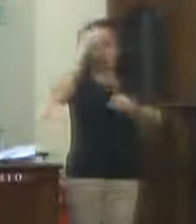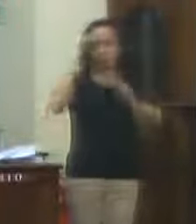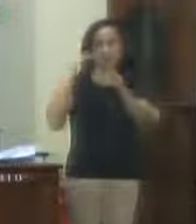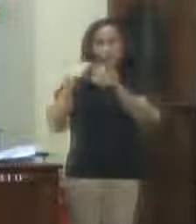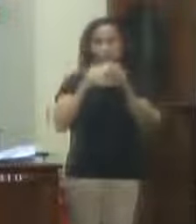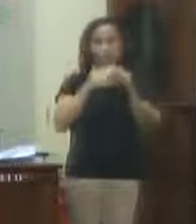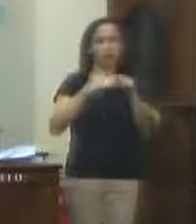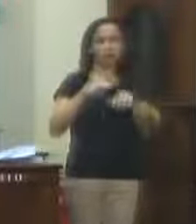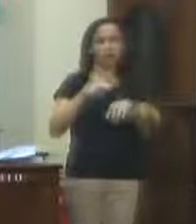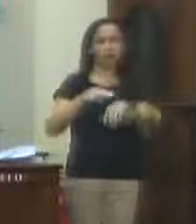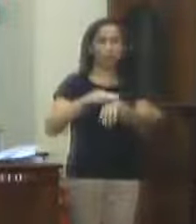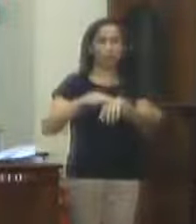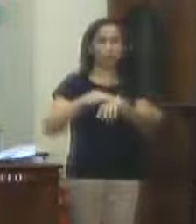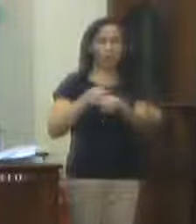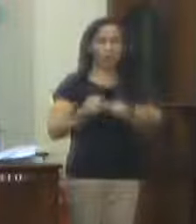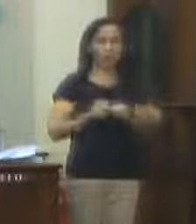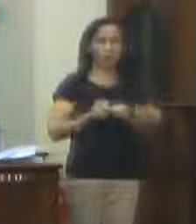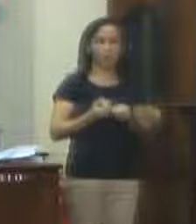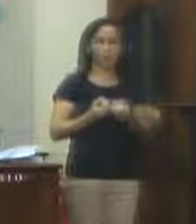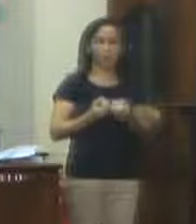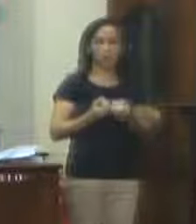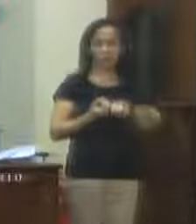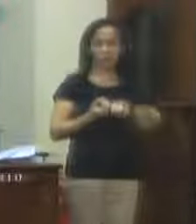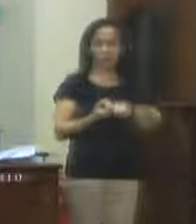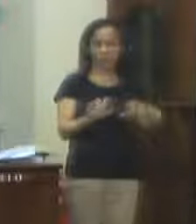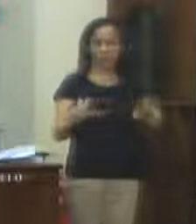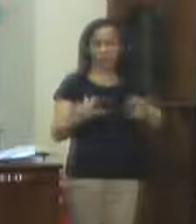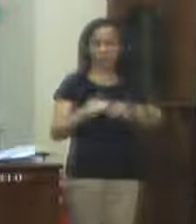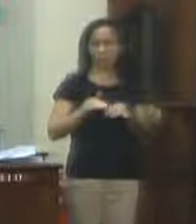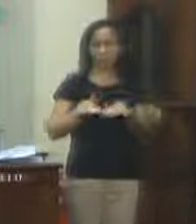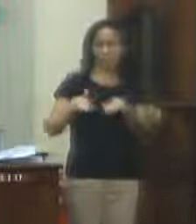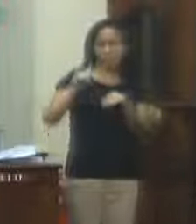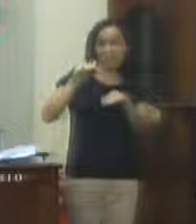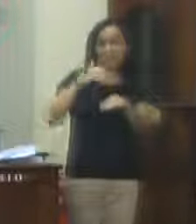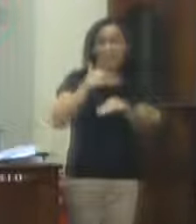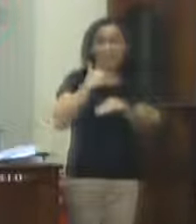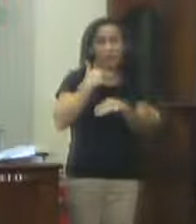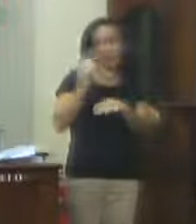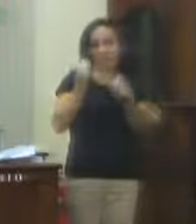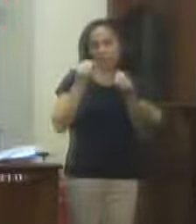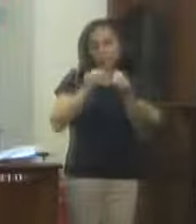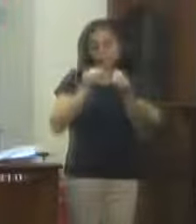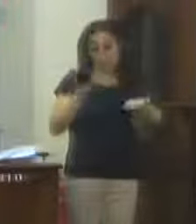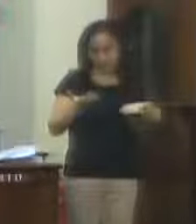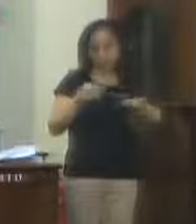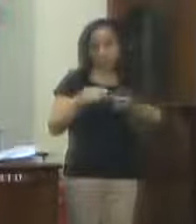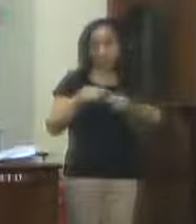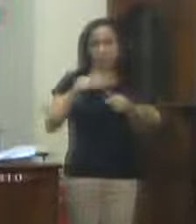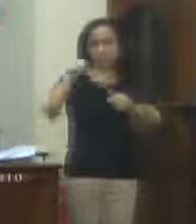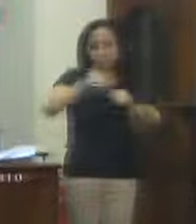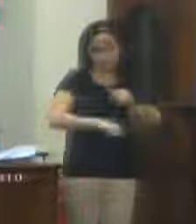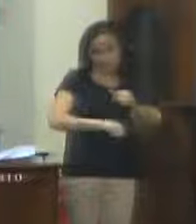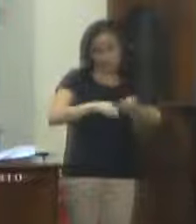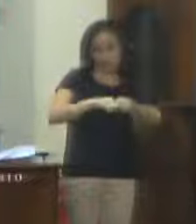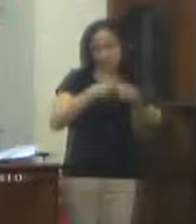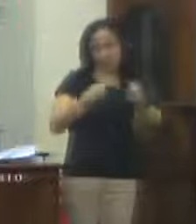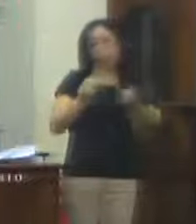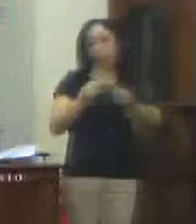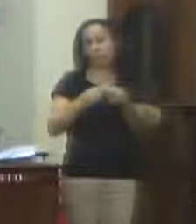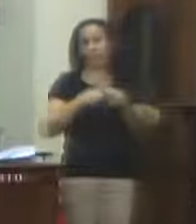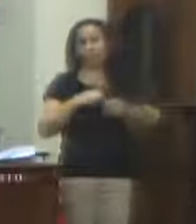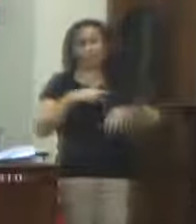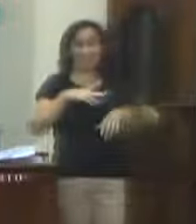o mato alto do entorno do terreno impossibilita a verificação de condições em que o mesmo se encontra e, além disso, o